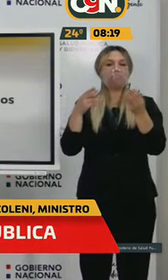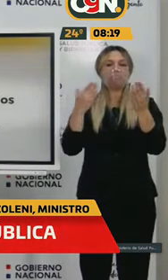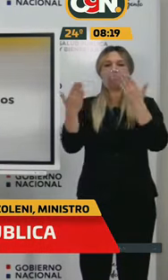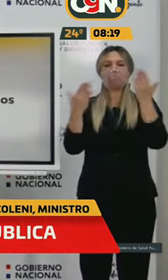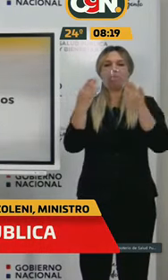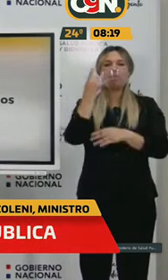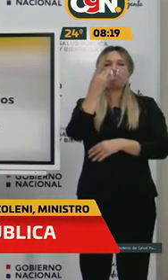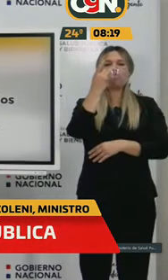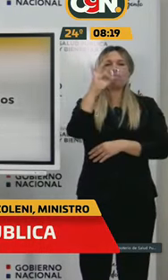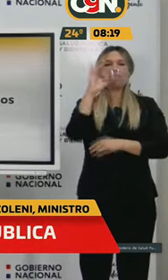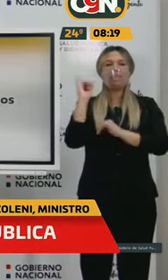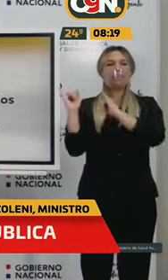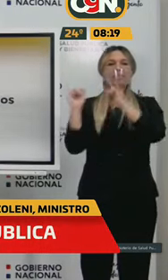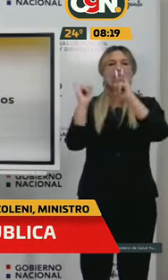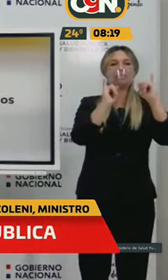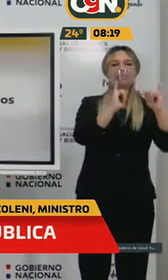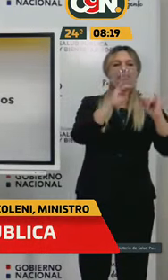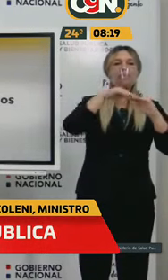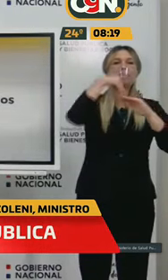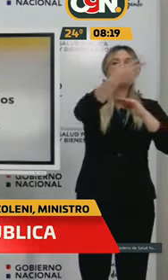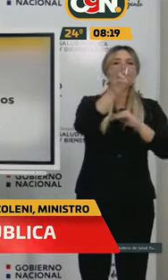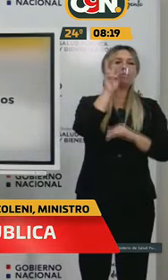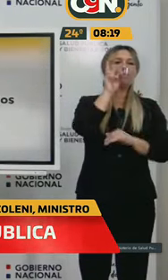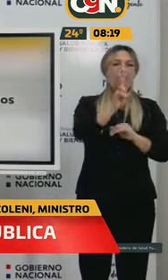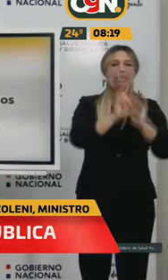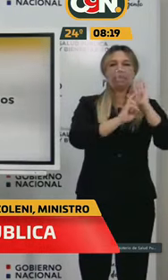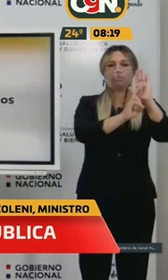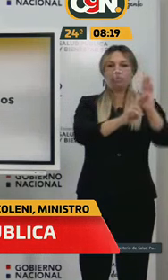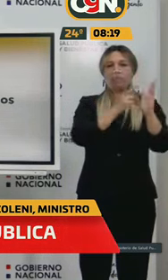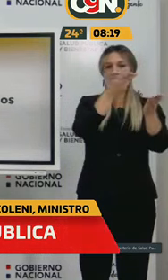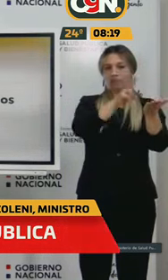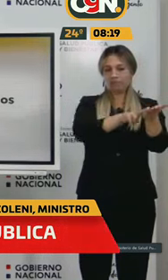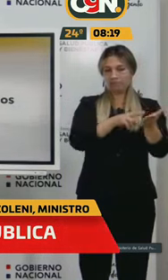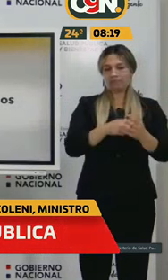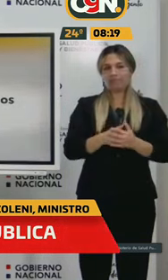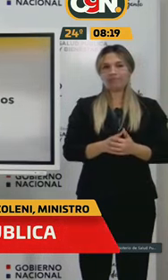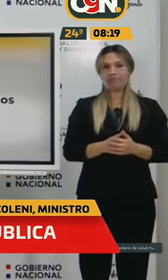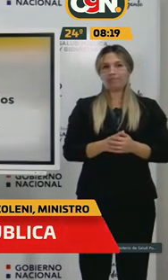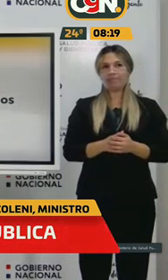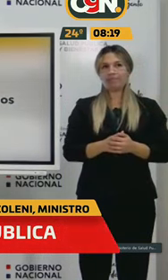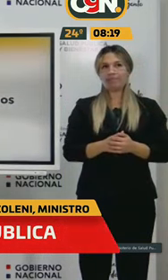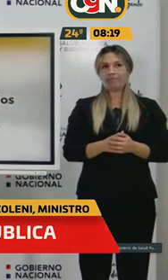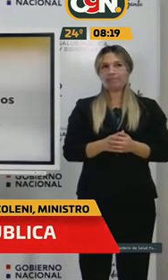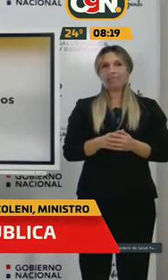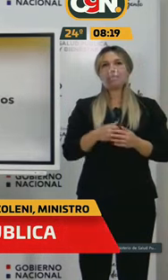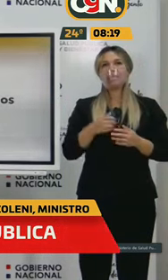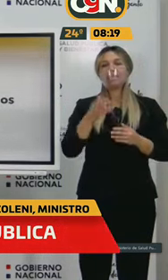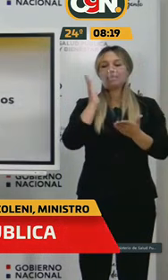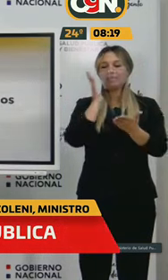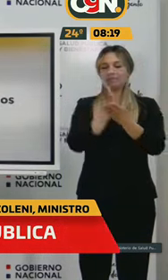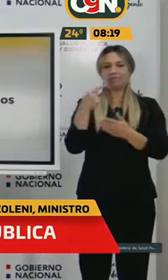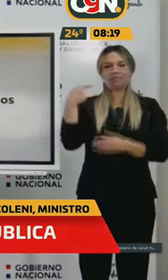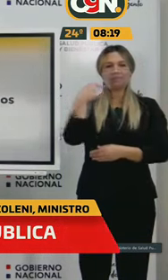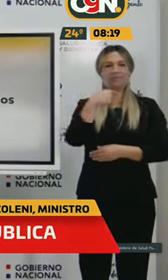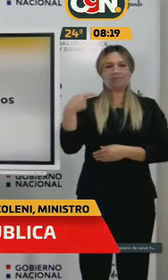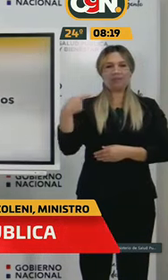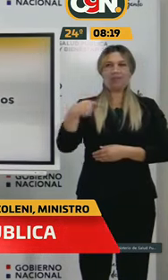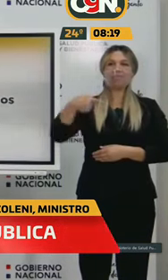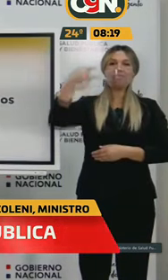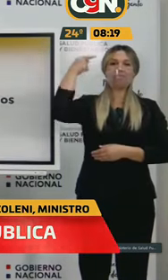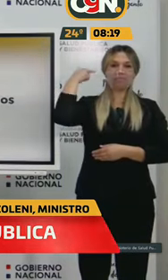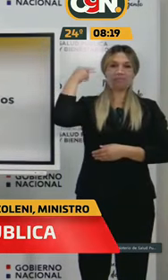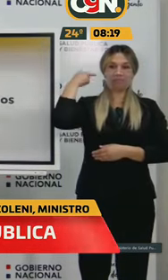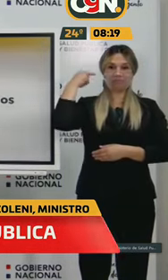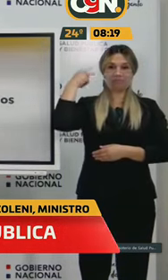días, pero es de esperar con estas tendencias alcistas de la semana anterior y de esta hasta